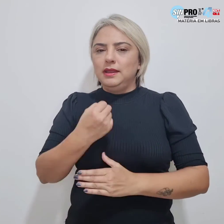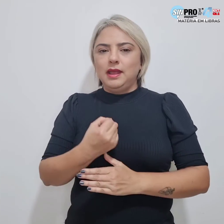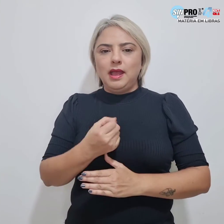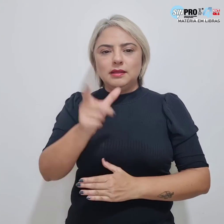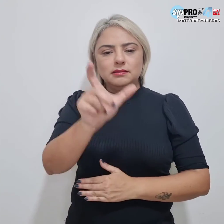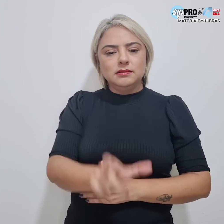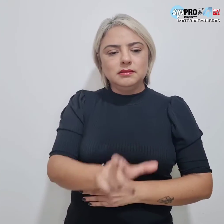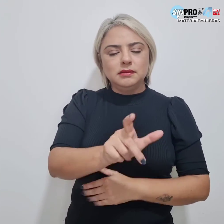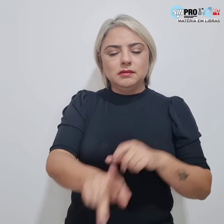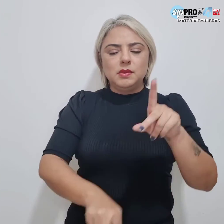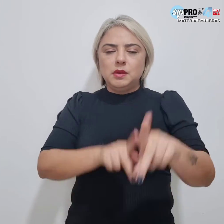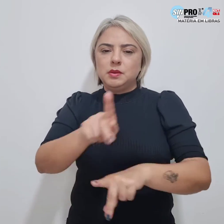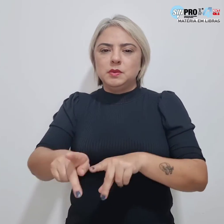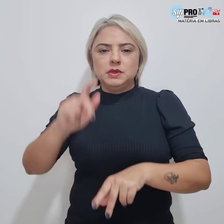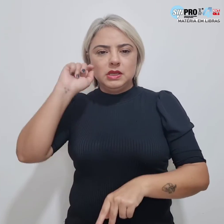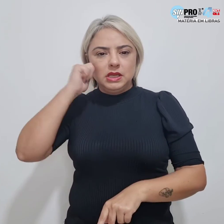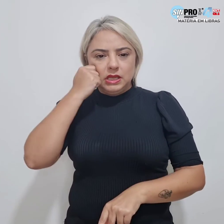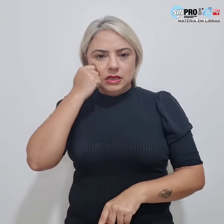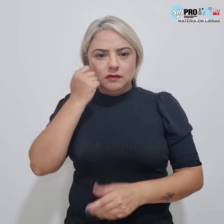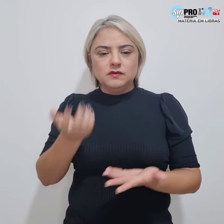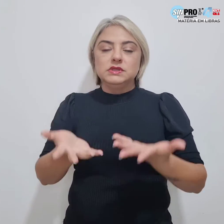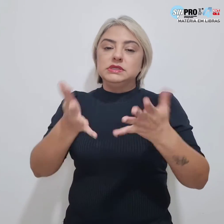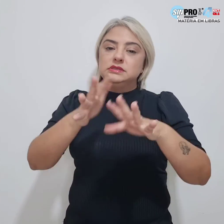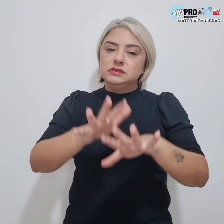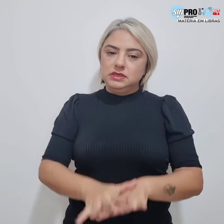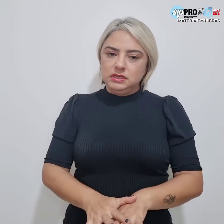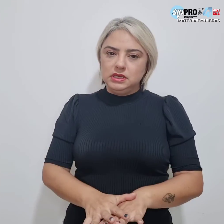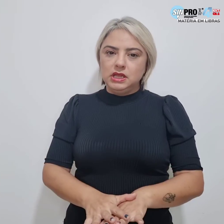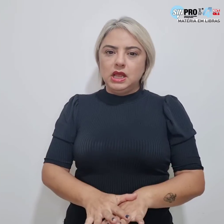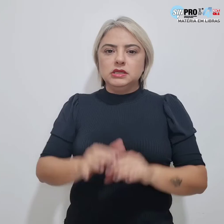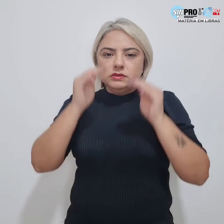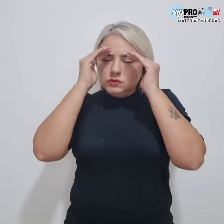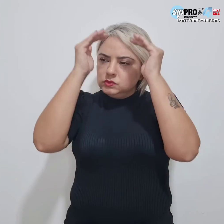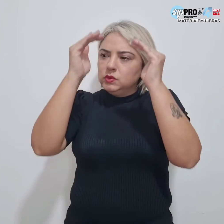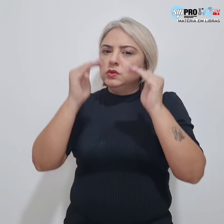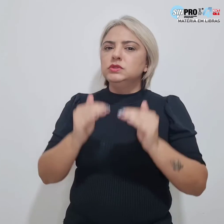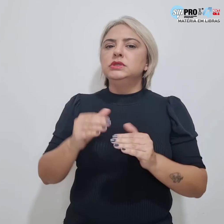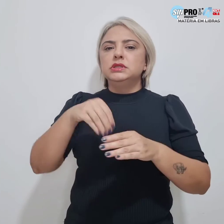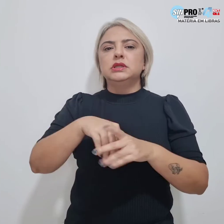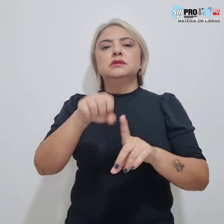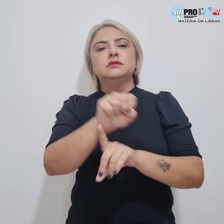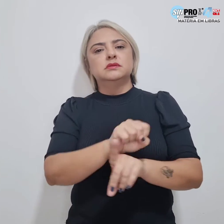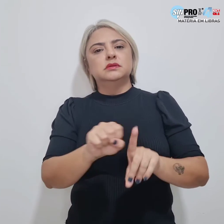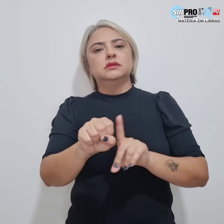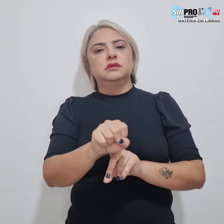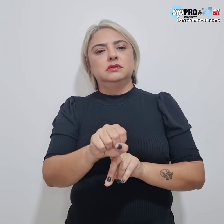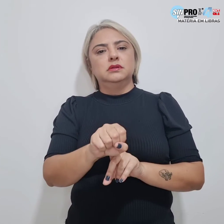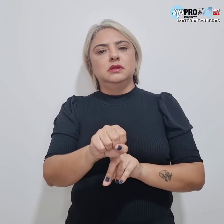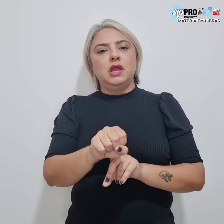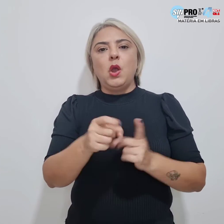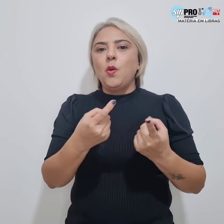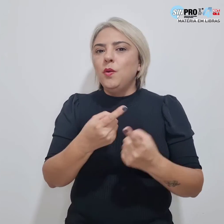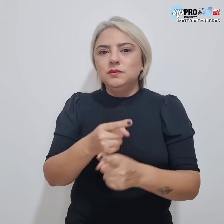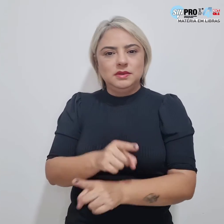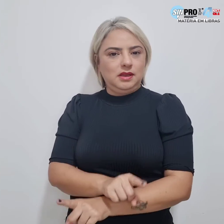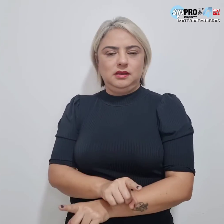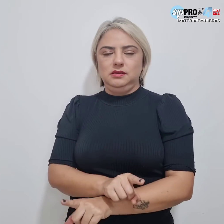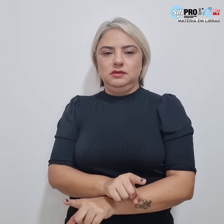condições para que a população negra fosse inserida com dignidade na sociedade. Pelo contrário, o que